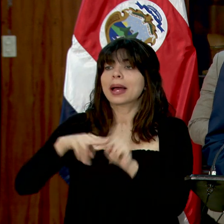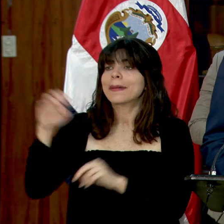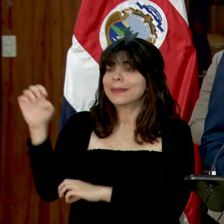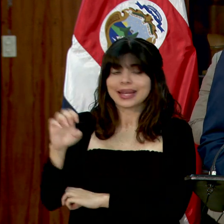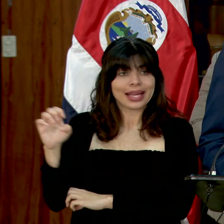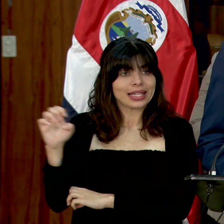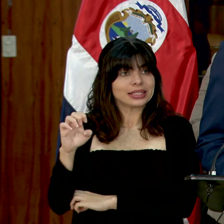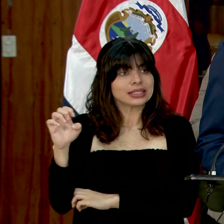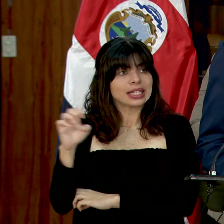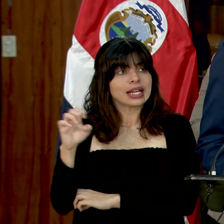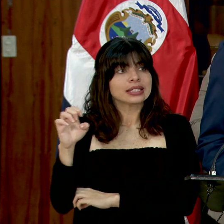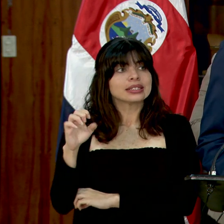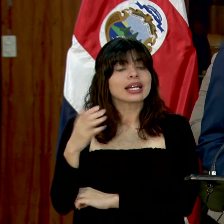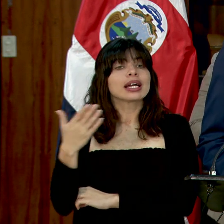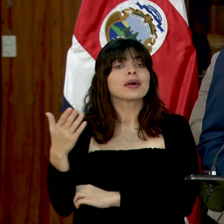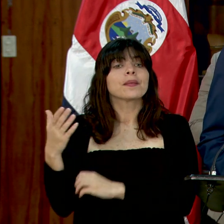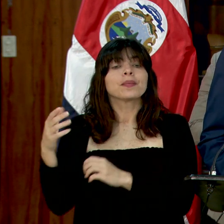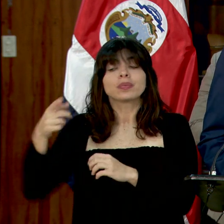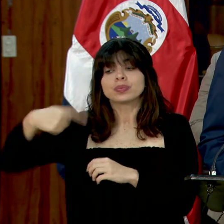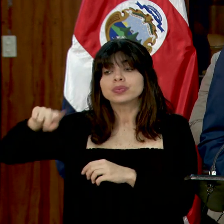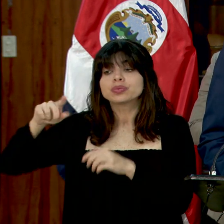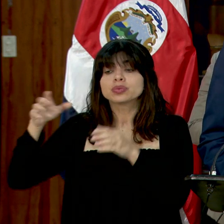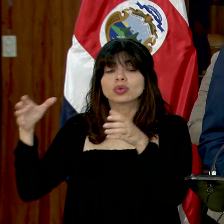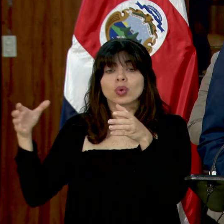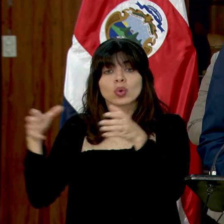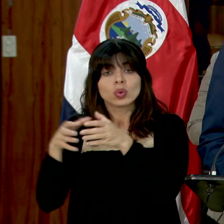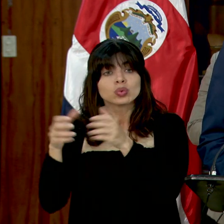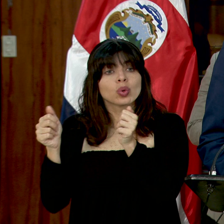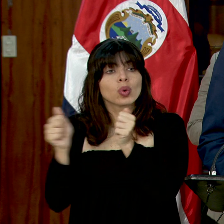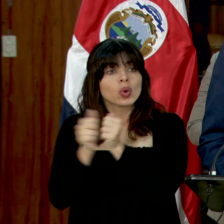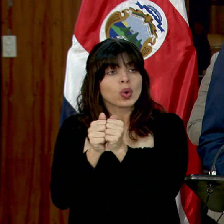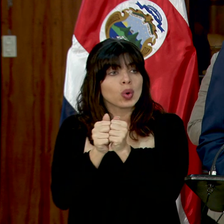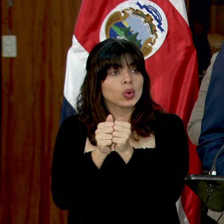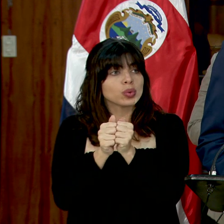Emergencias, que junto con los